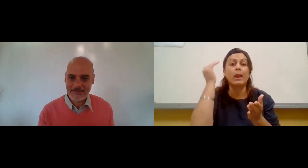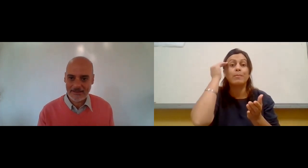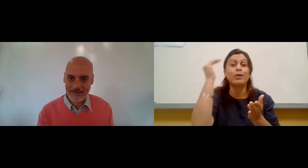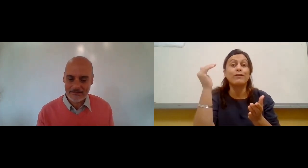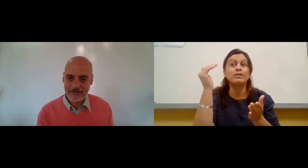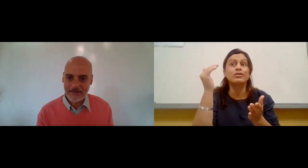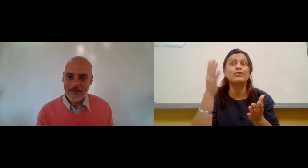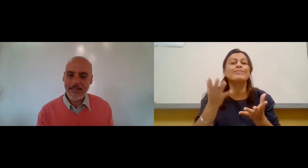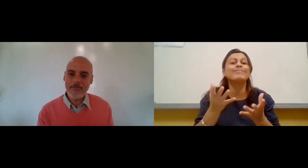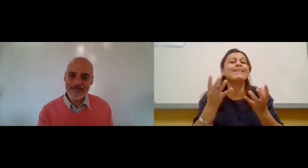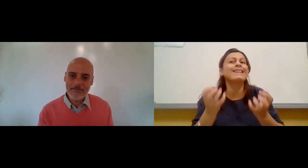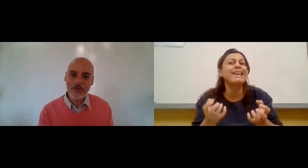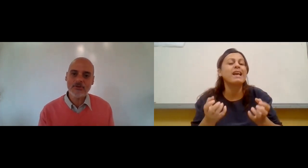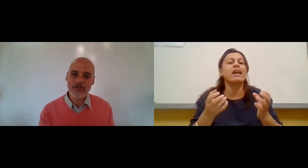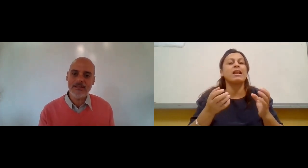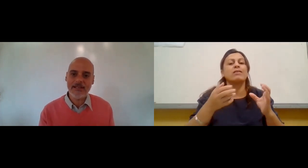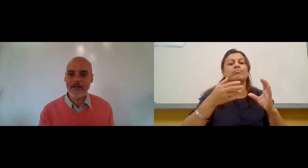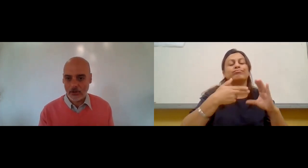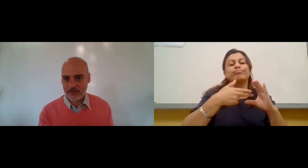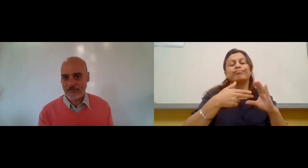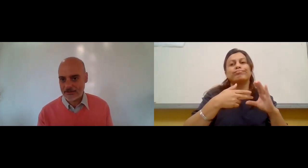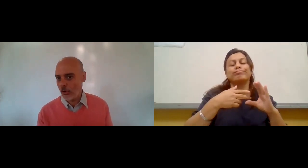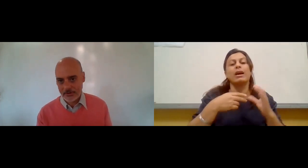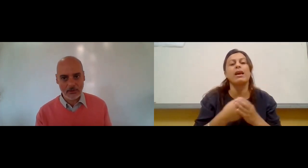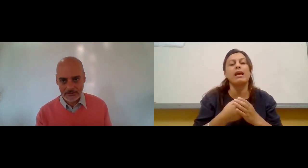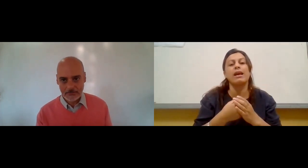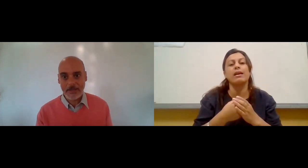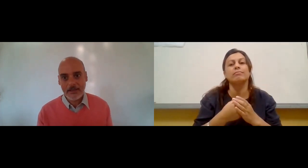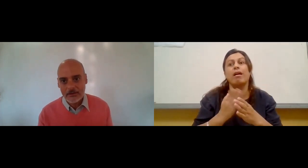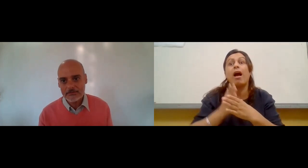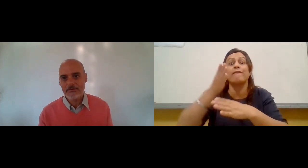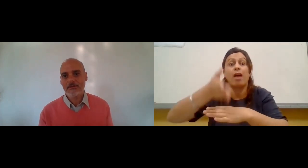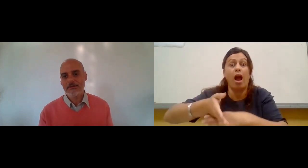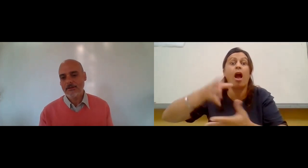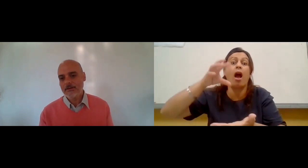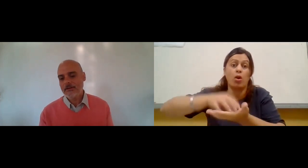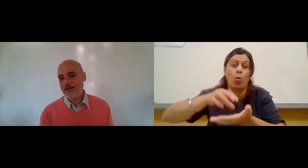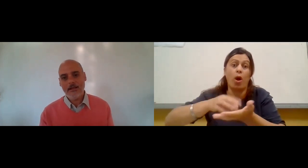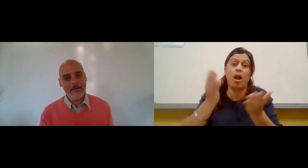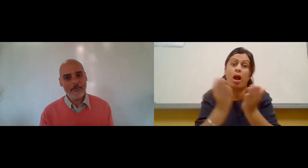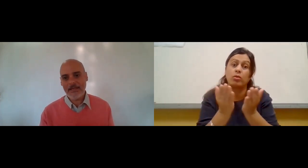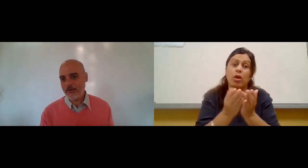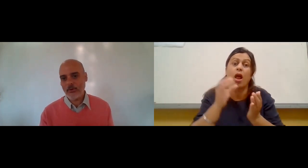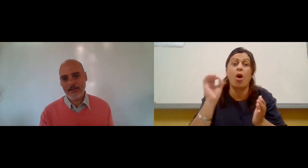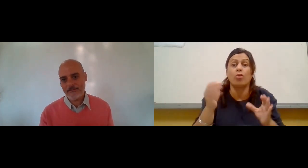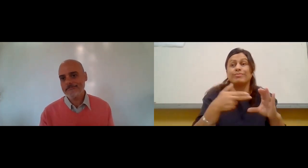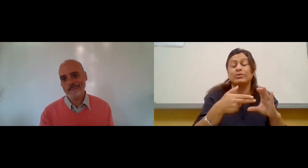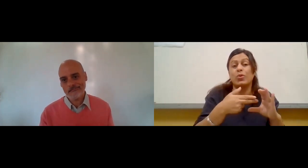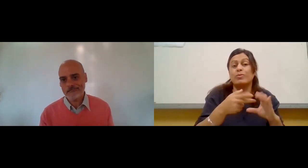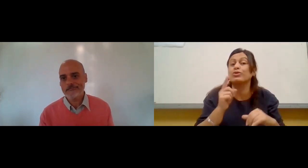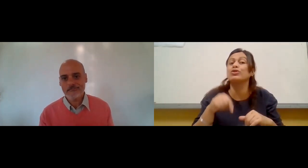la presencialidad. En principio yo te diría que no, que va a ser todo virtual, pero hay una pequeña duda